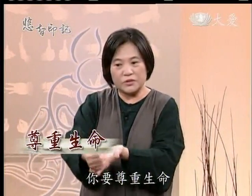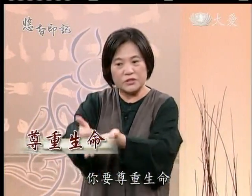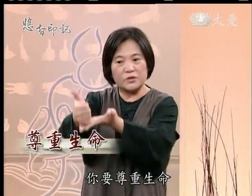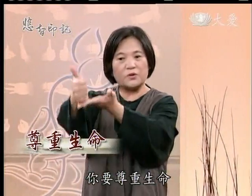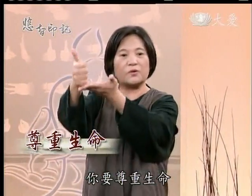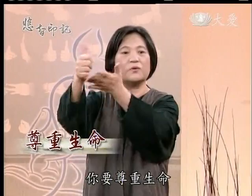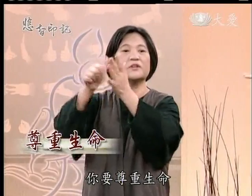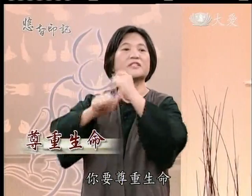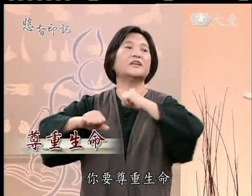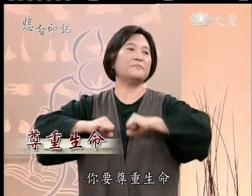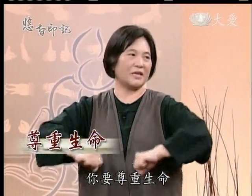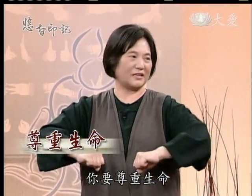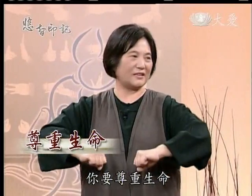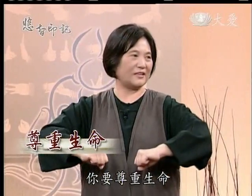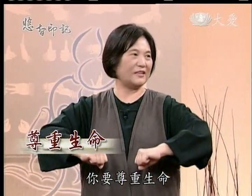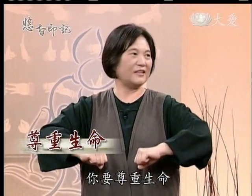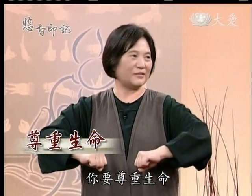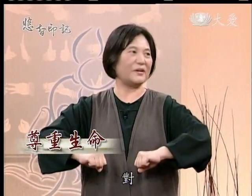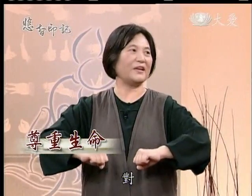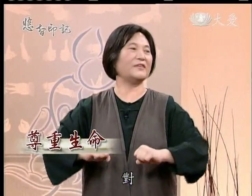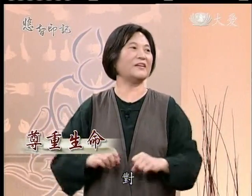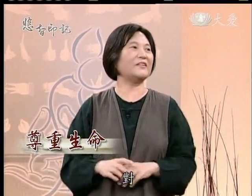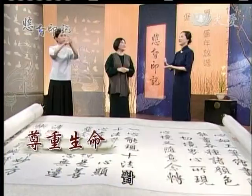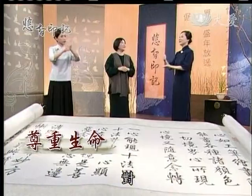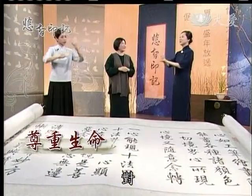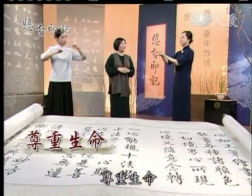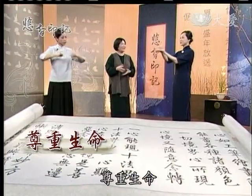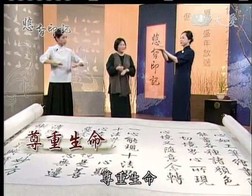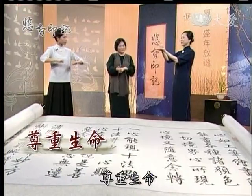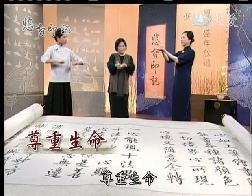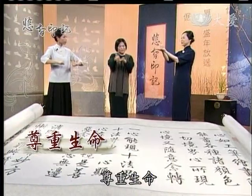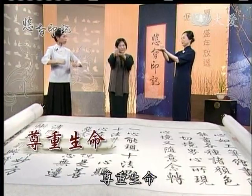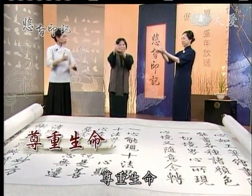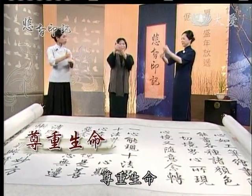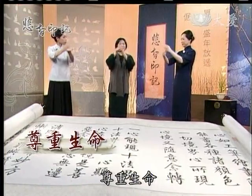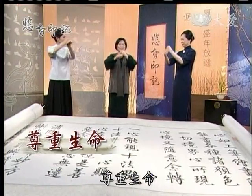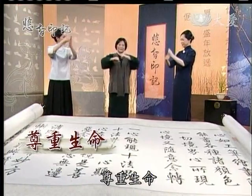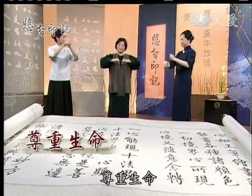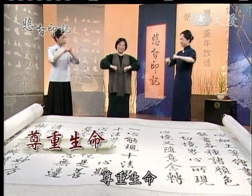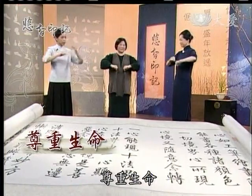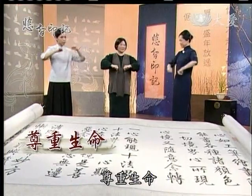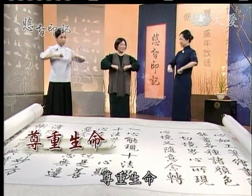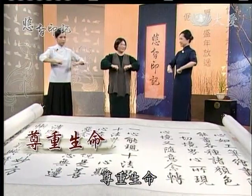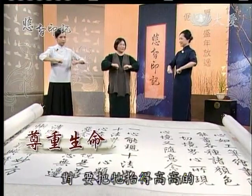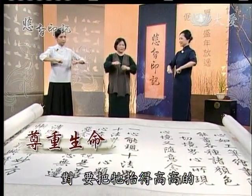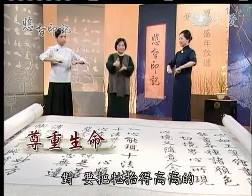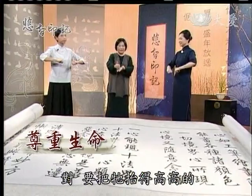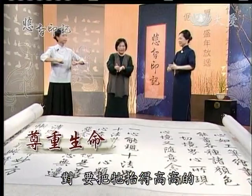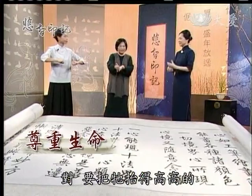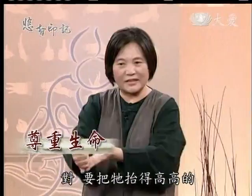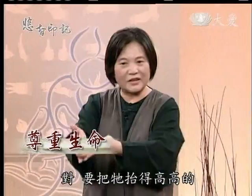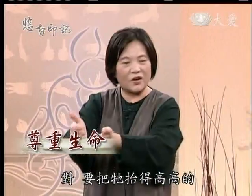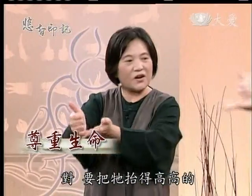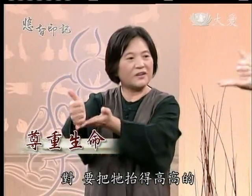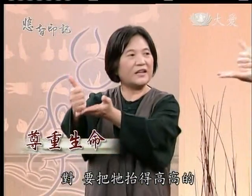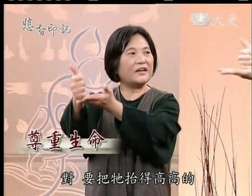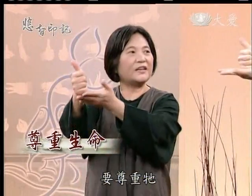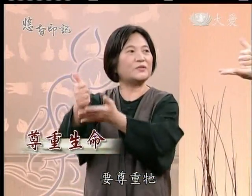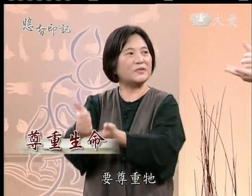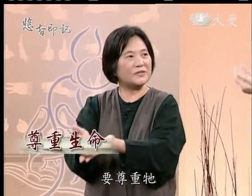尊重， 尊重 生命， 生命。 对对对， 尊重， 尊重， 尊重 生命。对，要把它抬得高高的，要尊